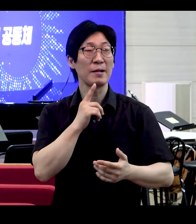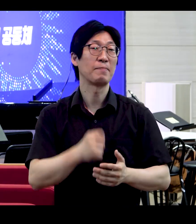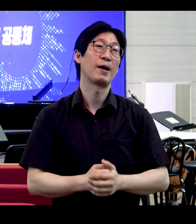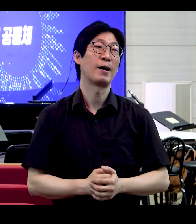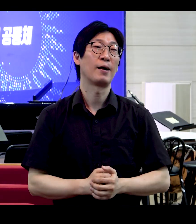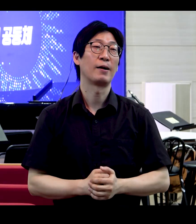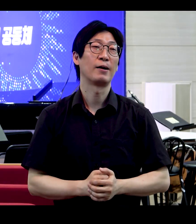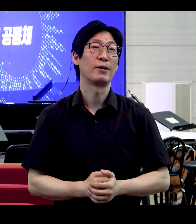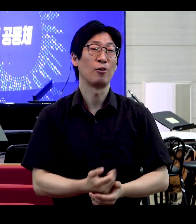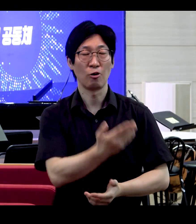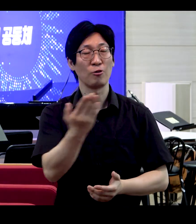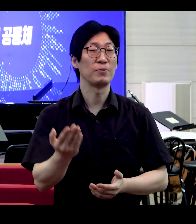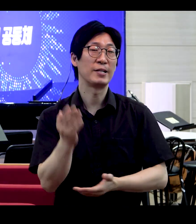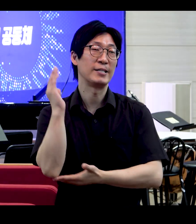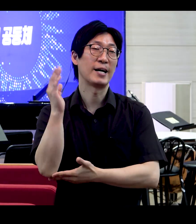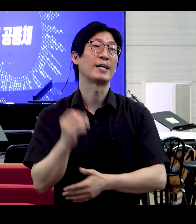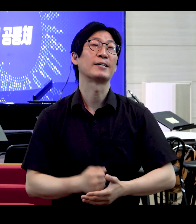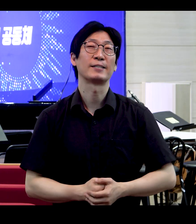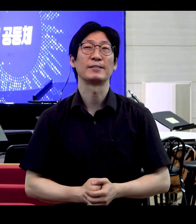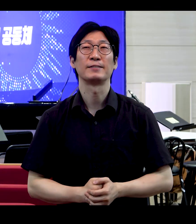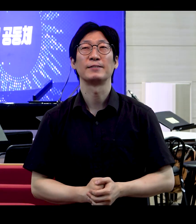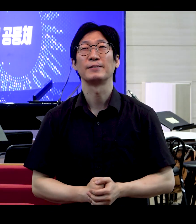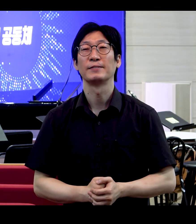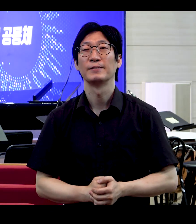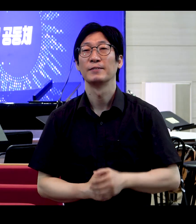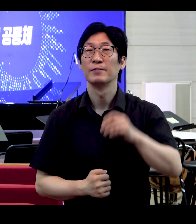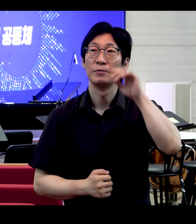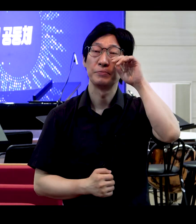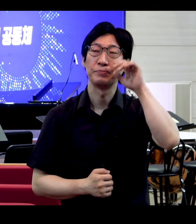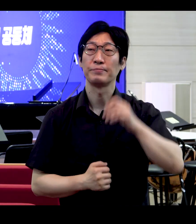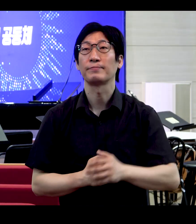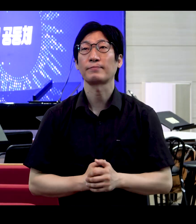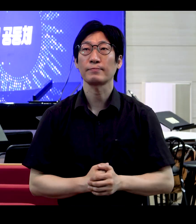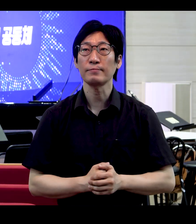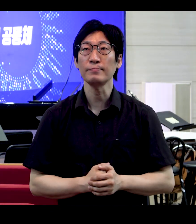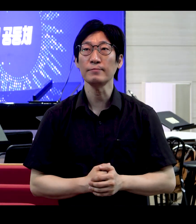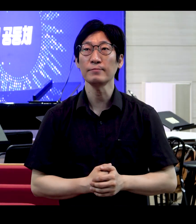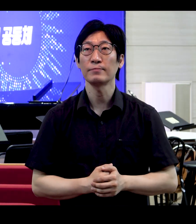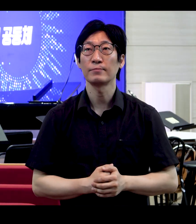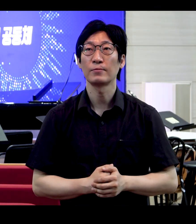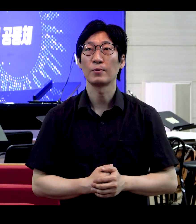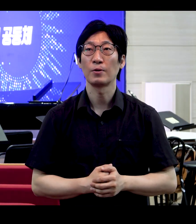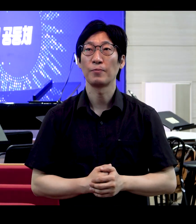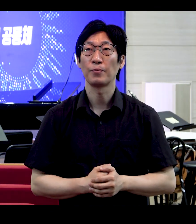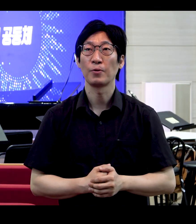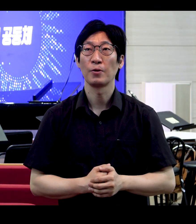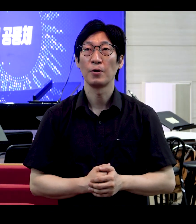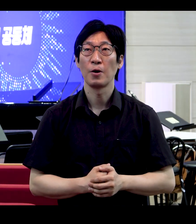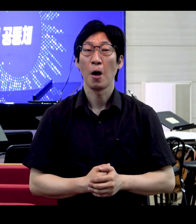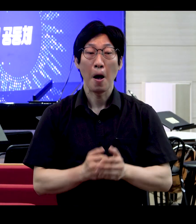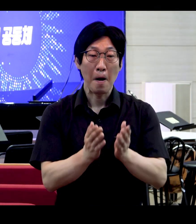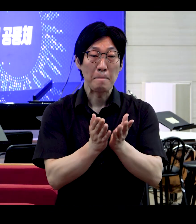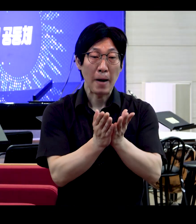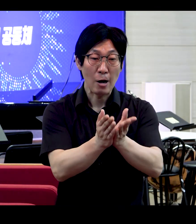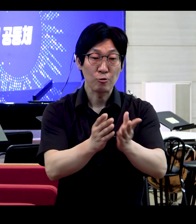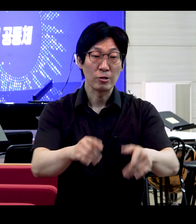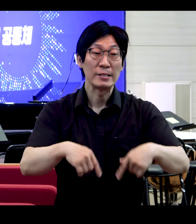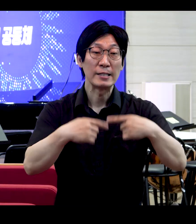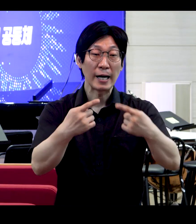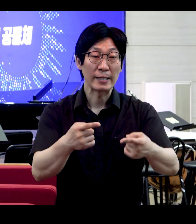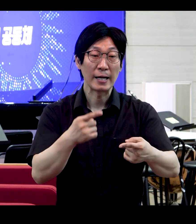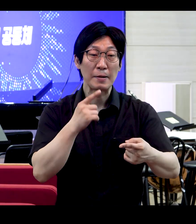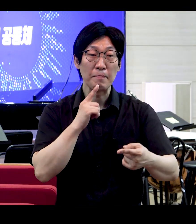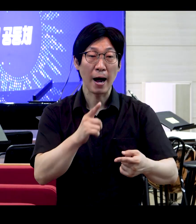언약을 다시 받은 게 바로 우리가 받은 구원의 이야기 아니냐는 것이죠. 여러분 분명히 그러니까